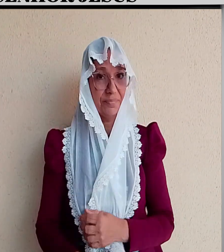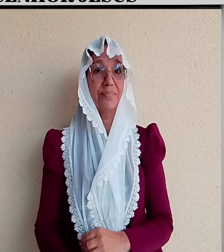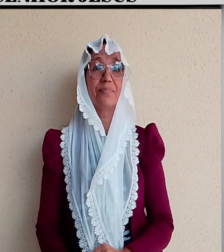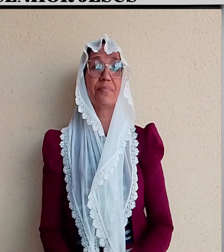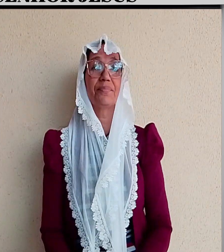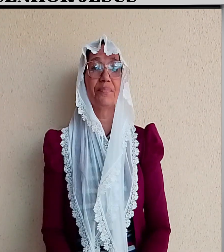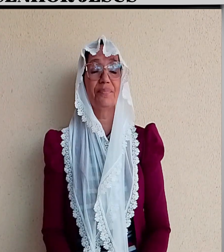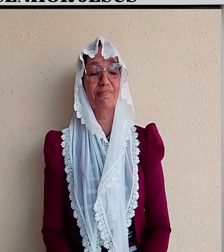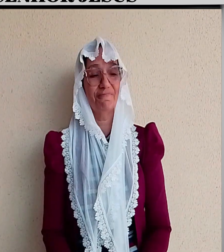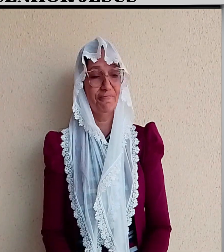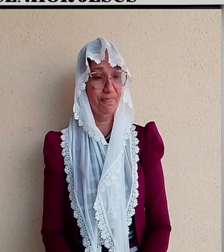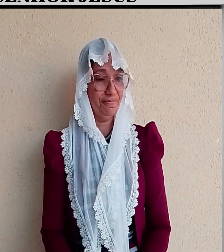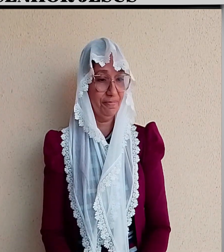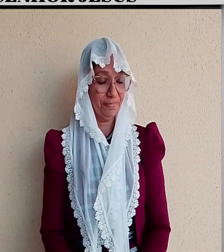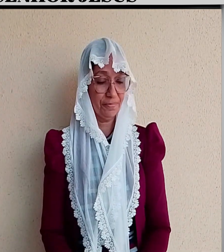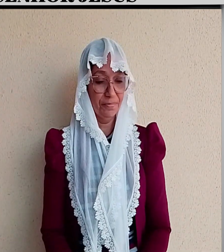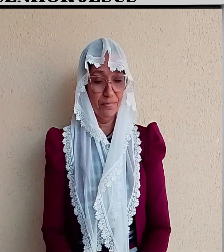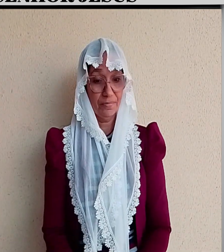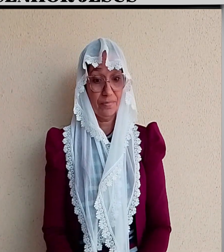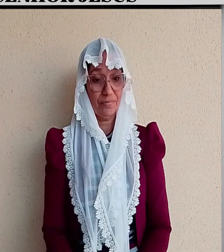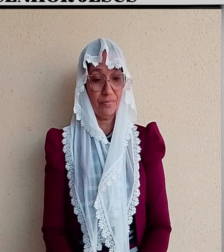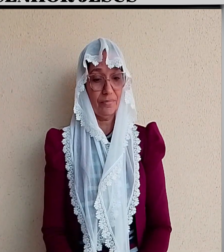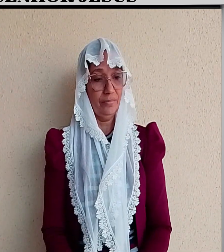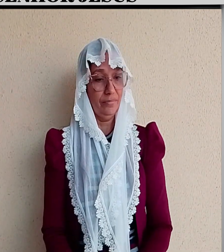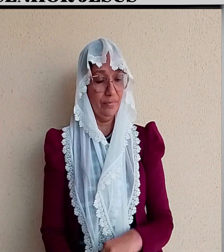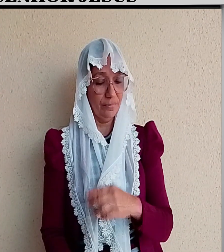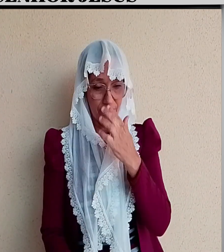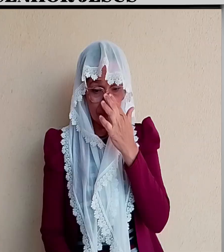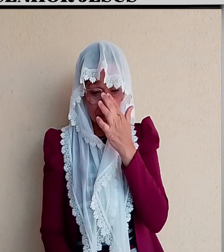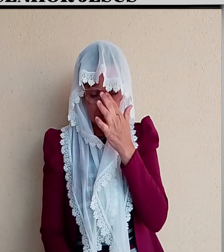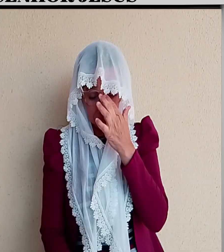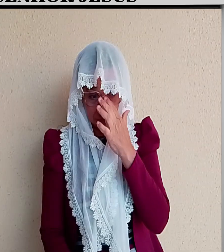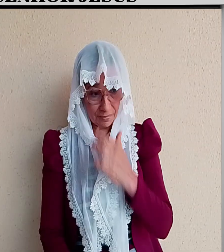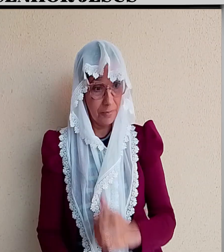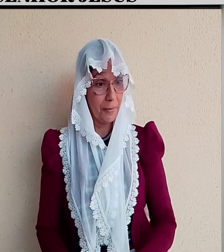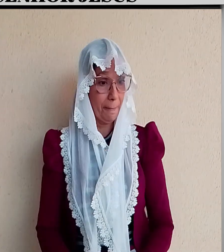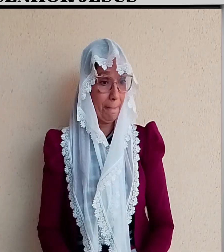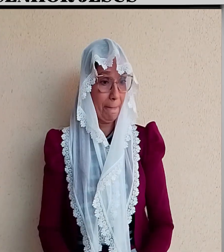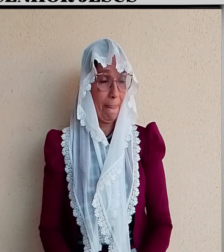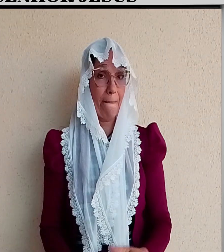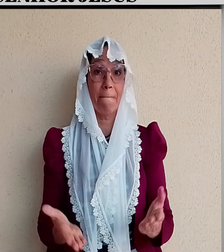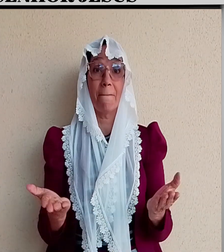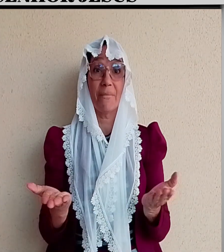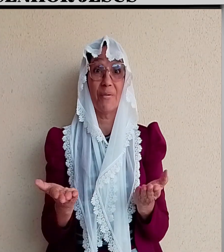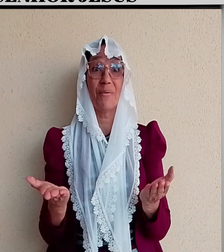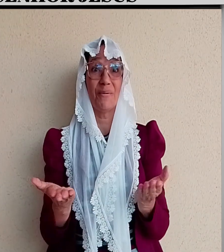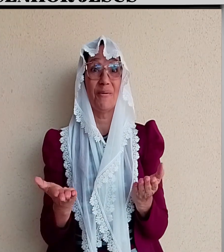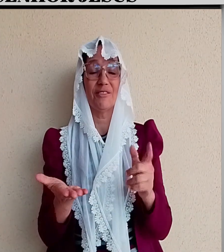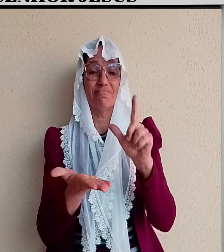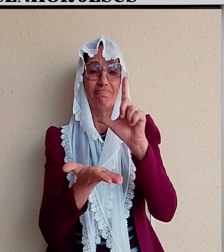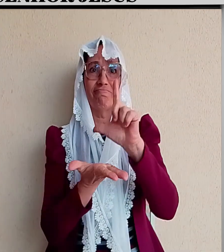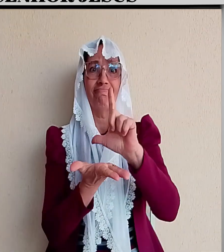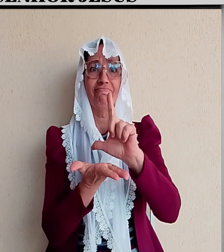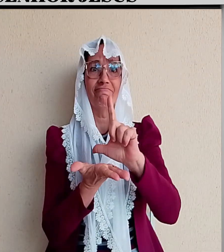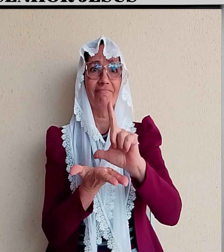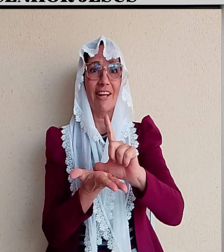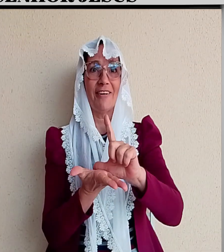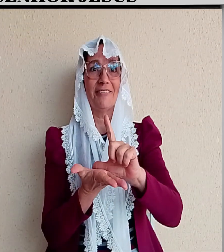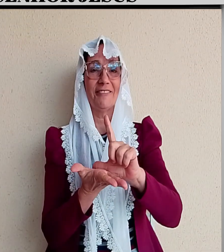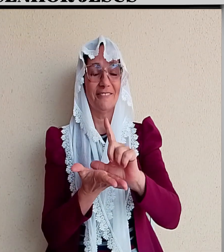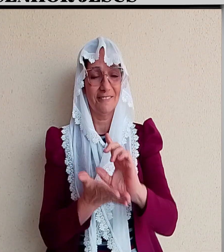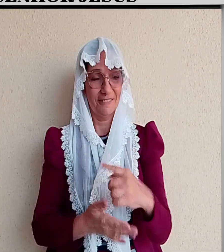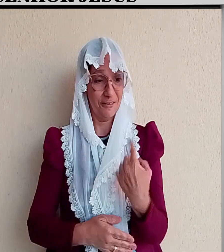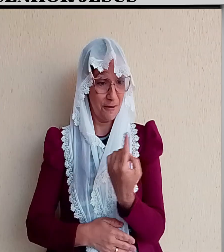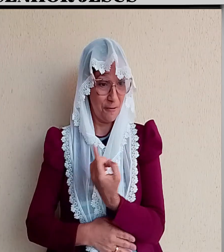Jesus. Ficou escrito, aleluia, que nós não seremos honrados na terra. E hoje o Senhor diz mais